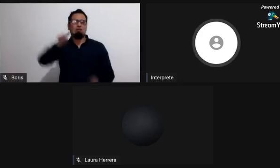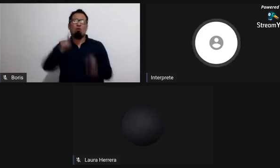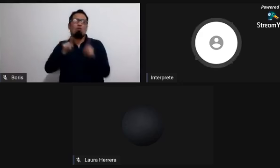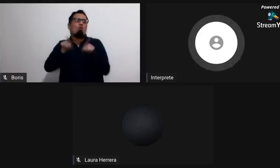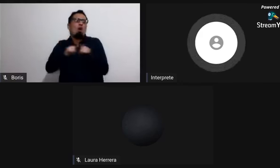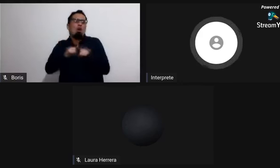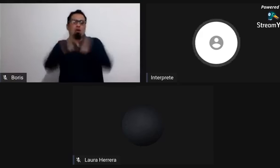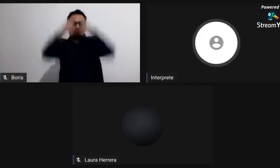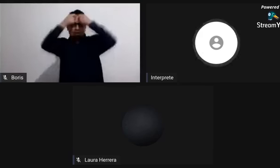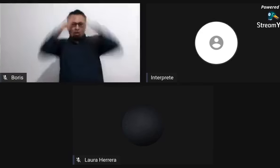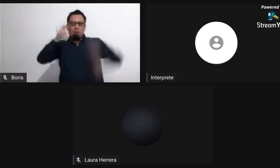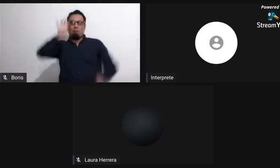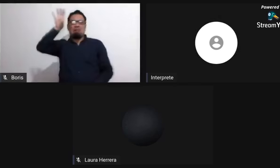pudo evolucionar.